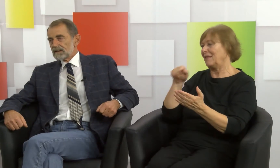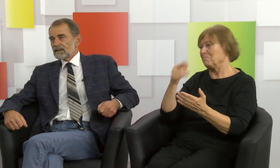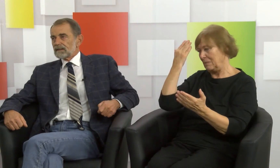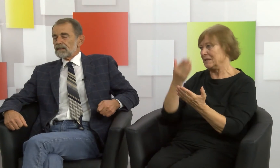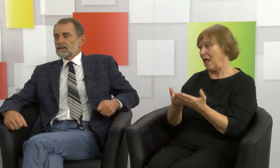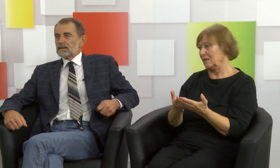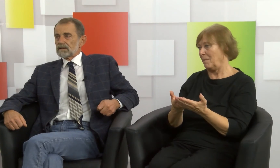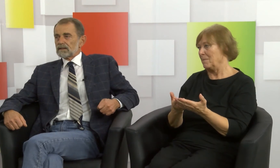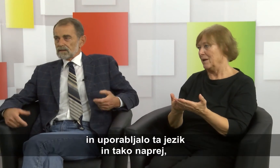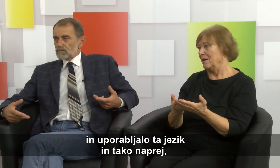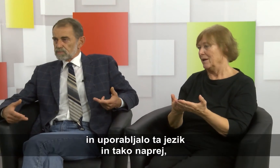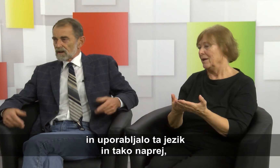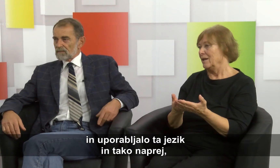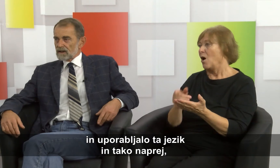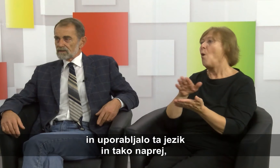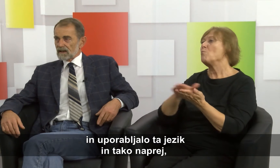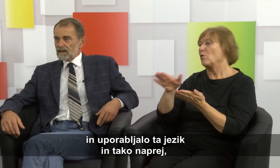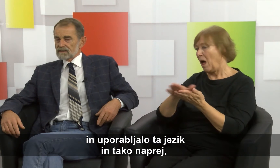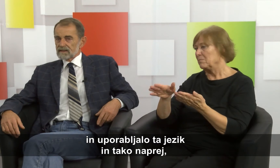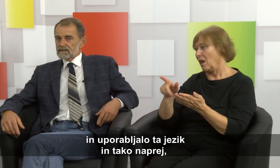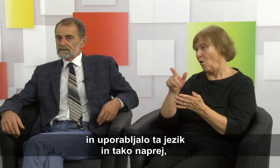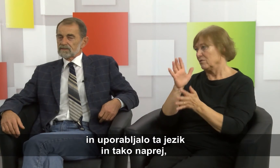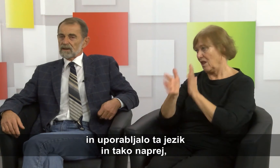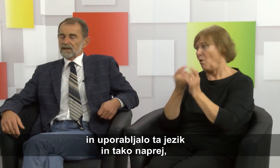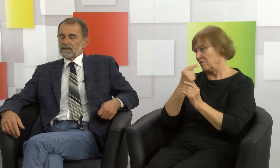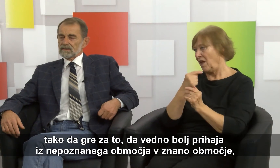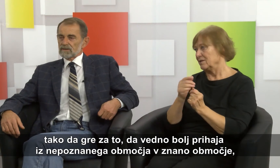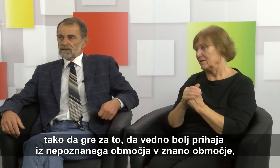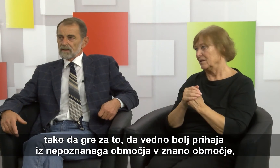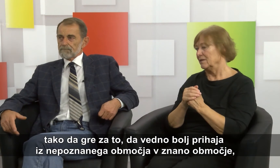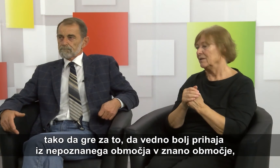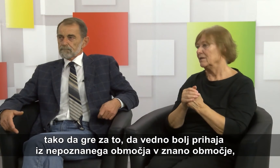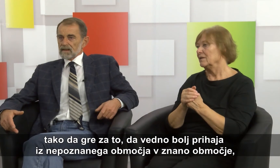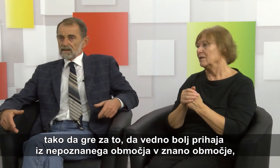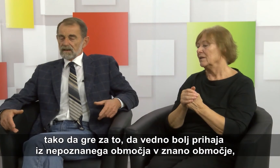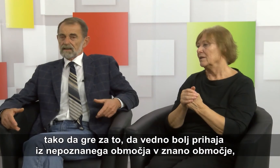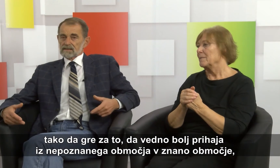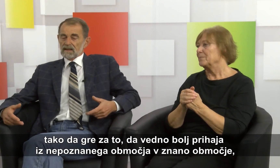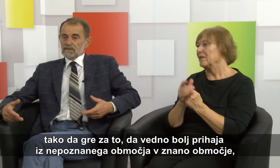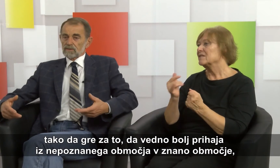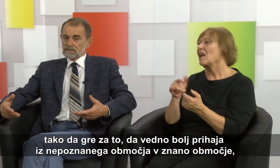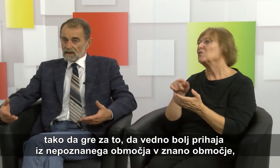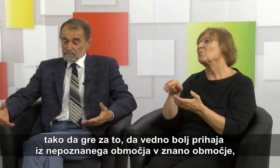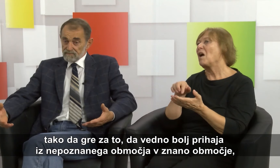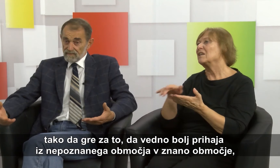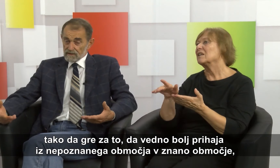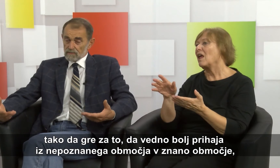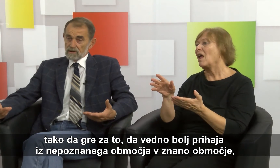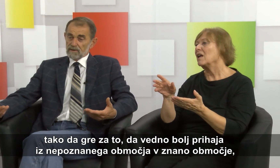Uporabljalo ta jezik in tako naprej. Tako da gre za to, da vedno bolj